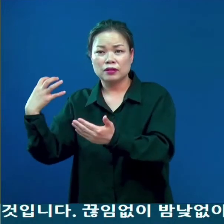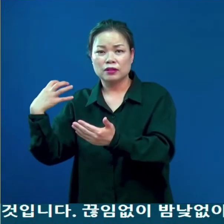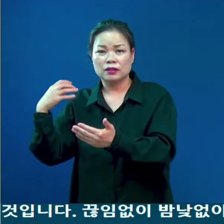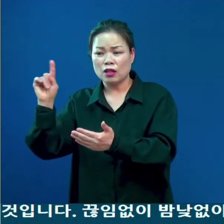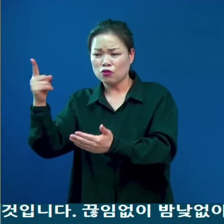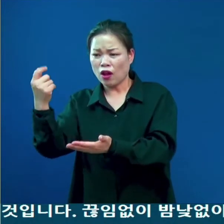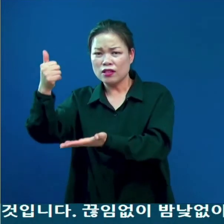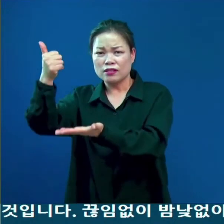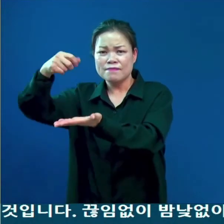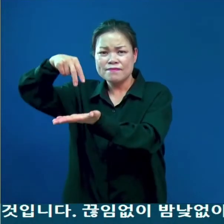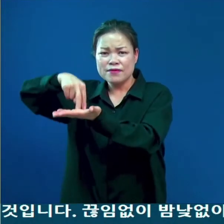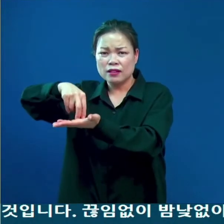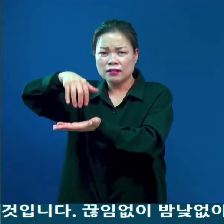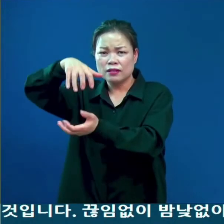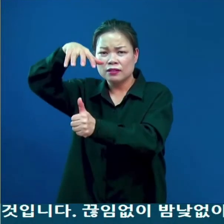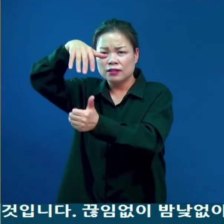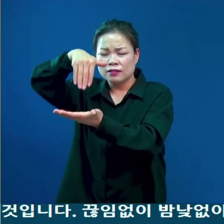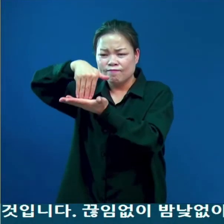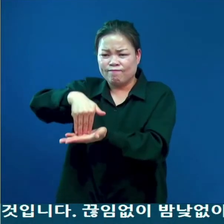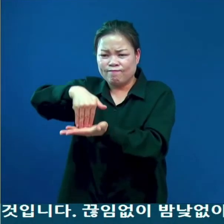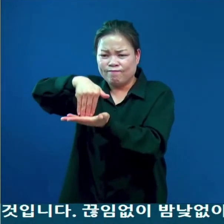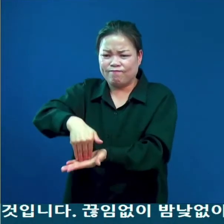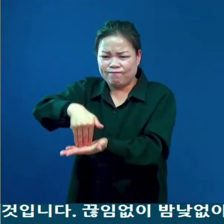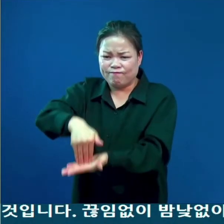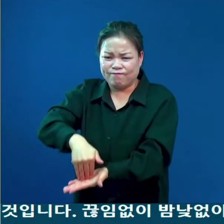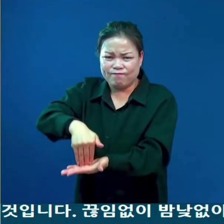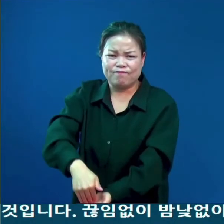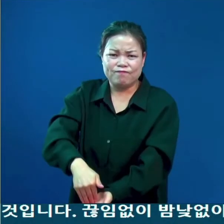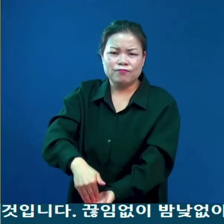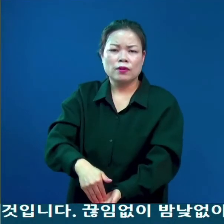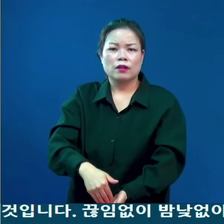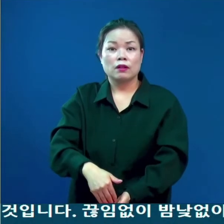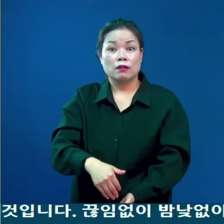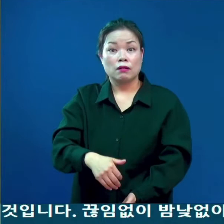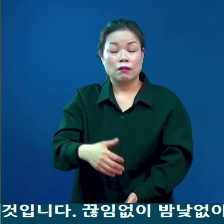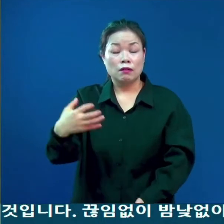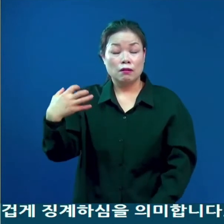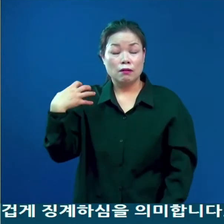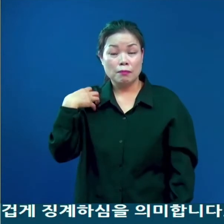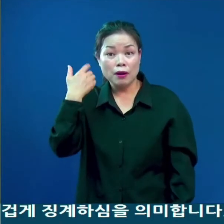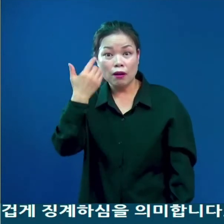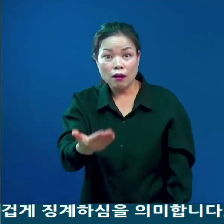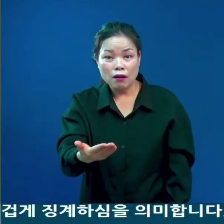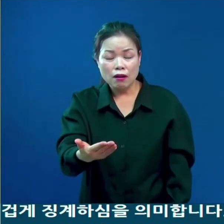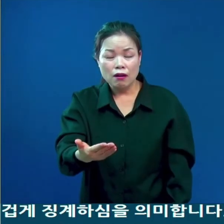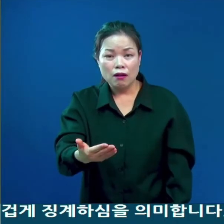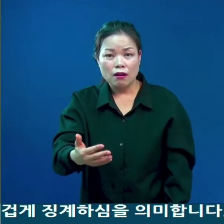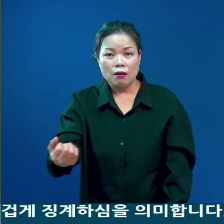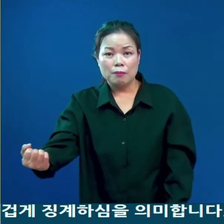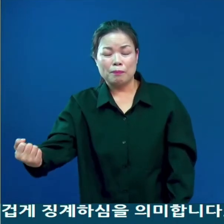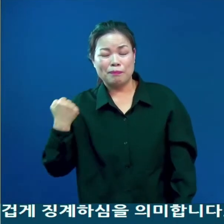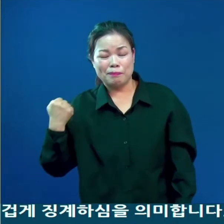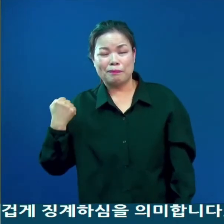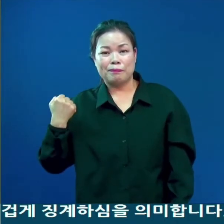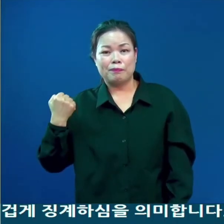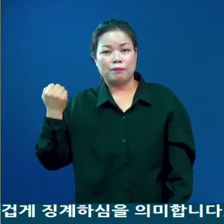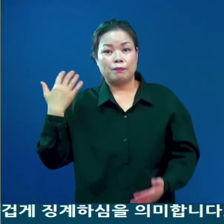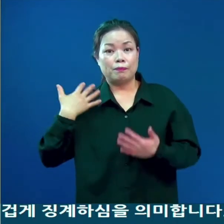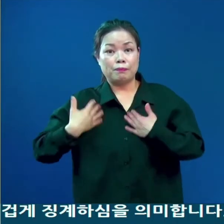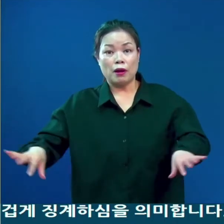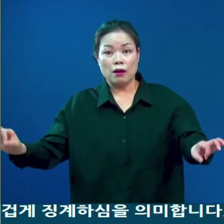더 힘껏 더 강하게 누르시니까 인간이 견뎌낼 수 있겠습니까? 진액이 다 빠져버린다고 표현을 하고 있죠.